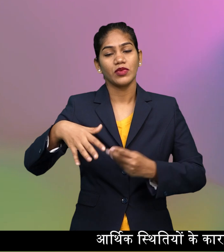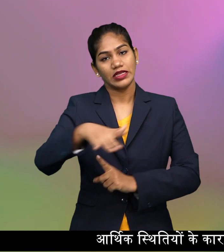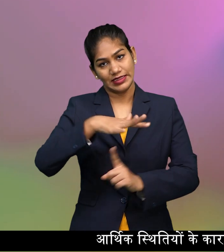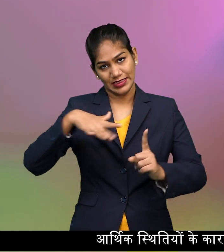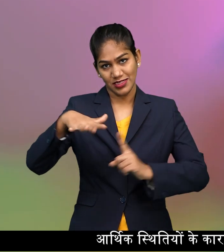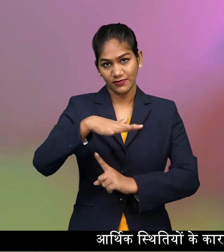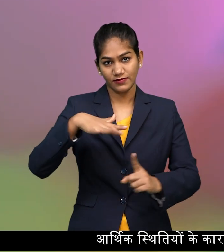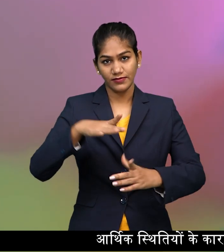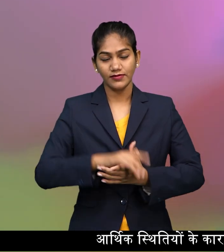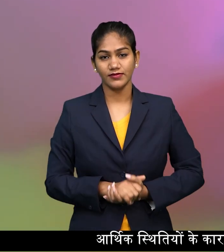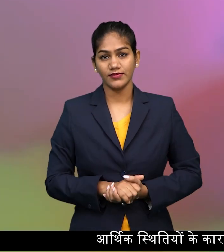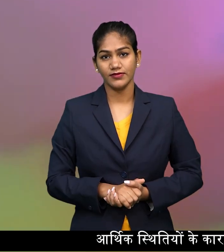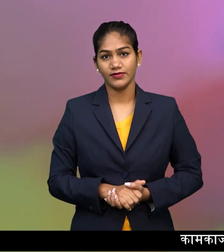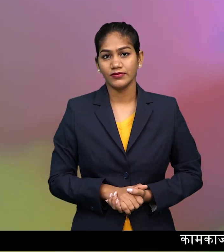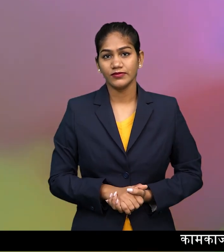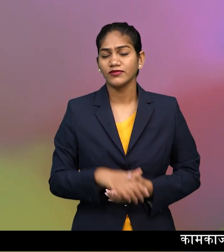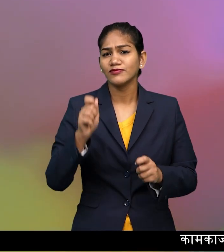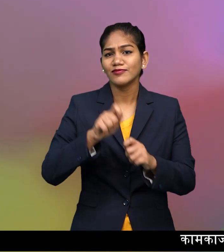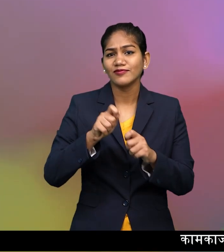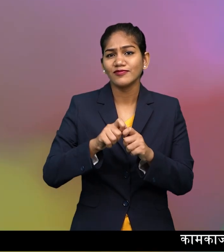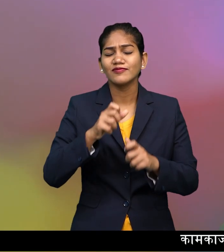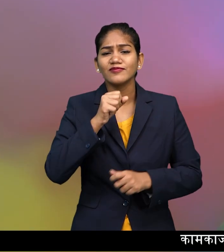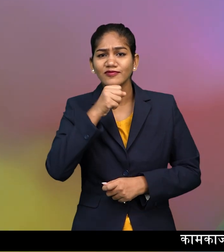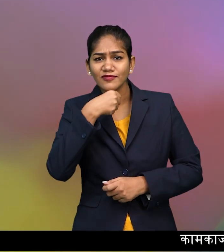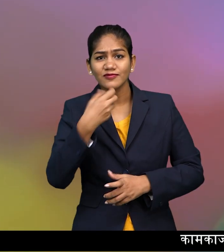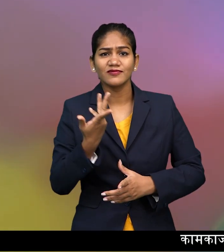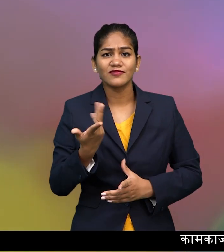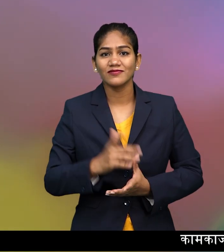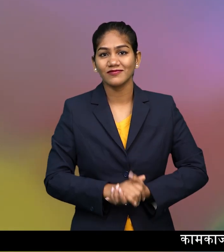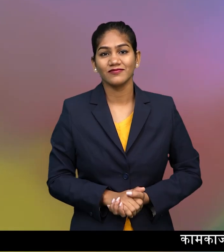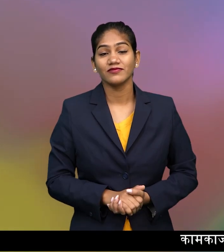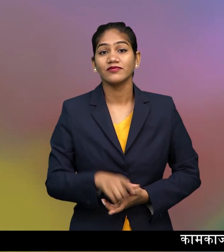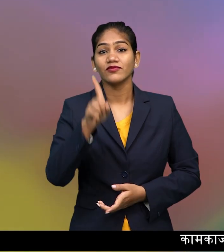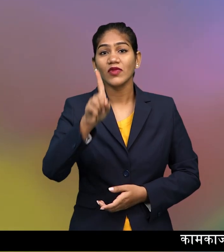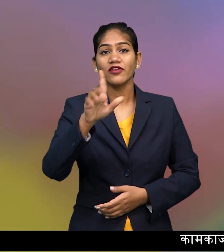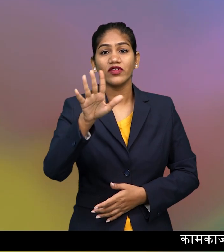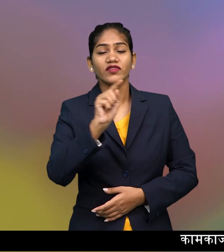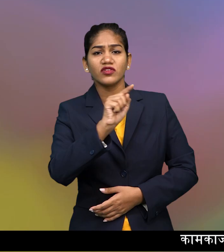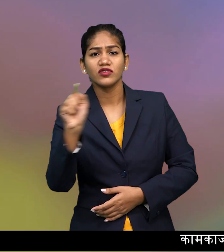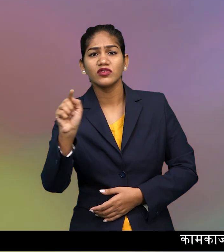किया जाता है। कामकाजी आयु 15 से 59 वर्ष।